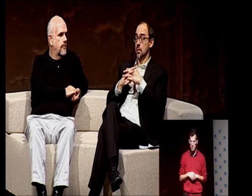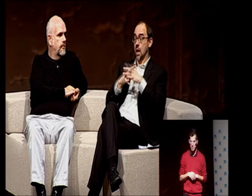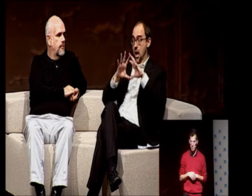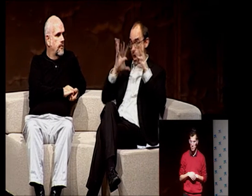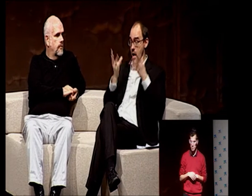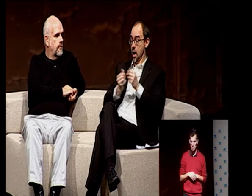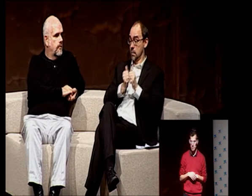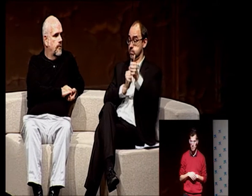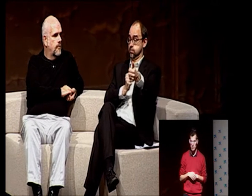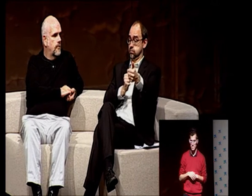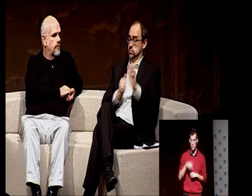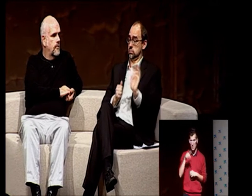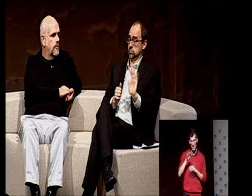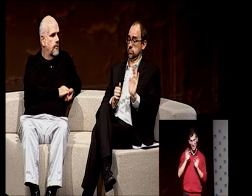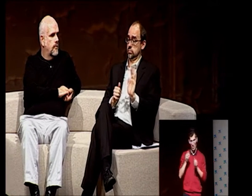complicado